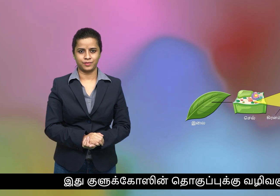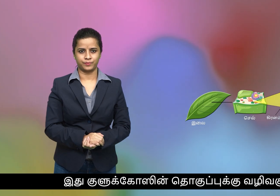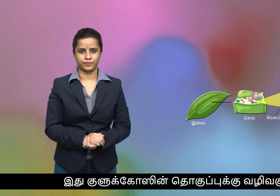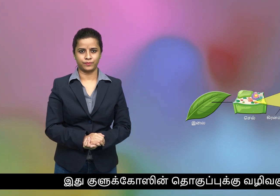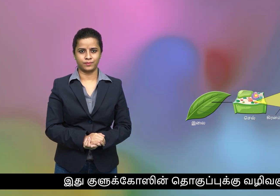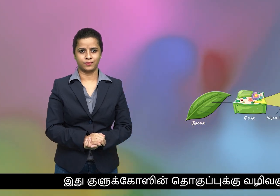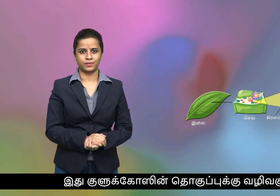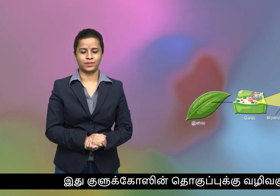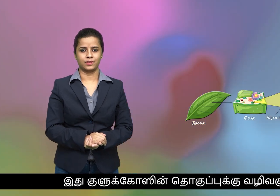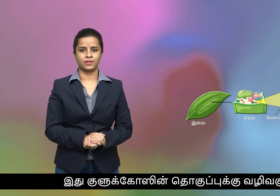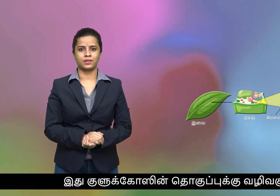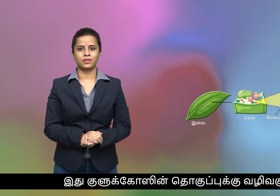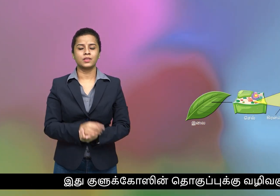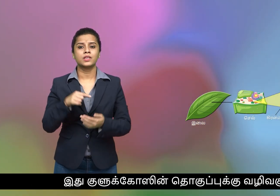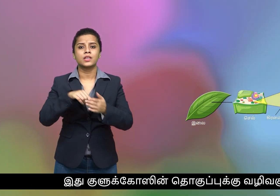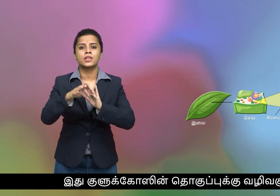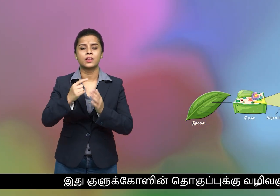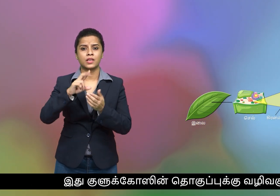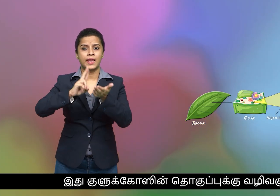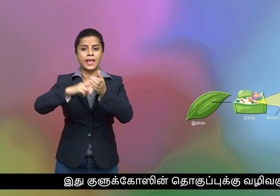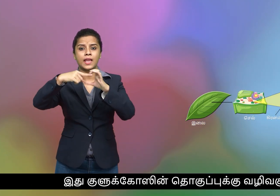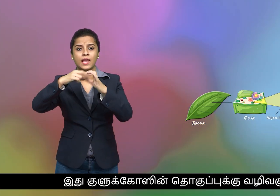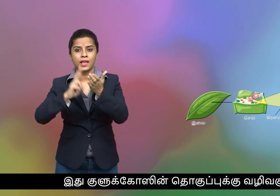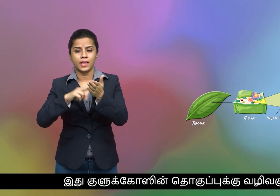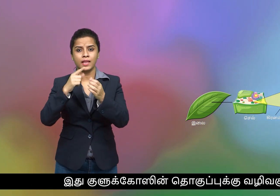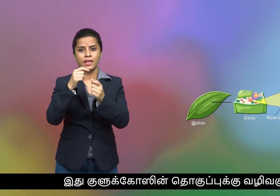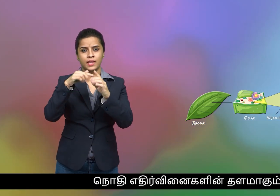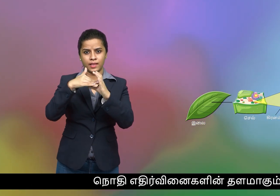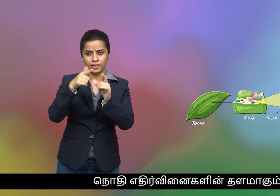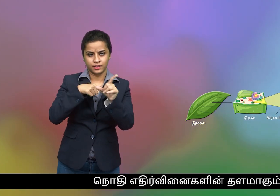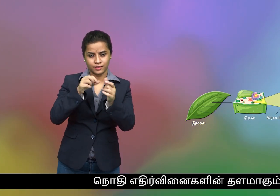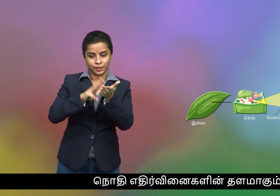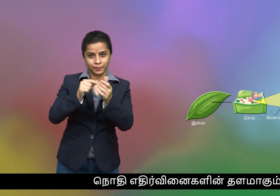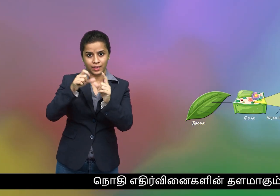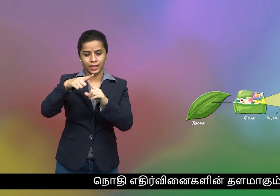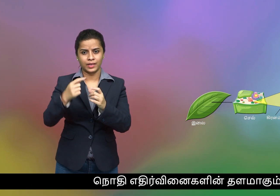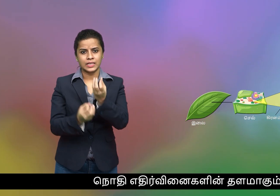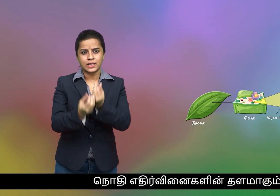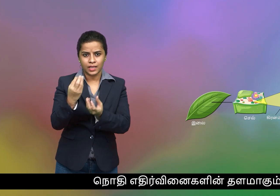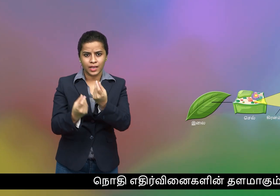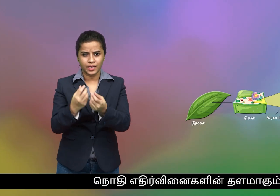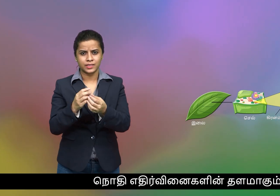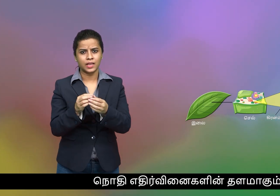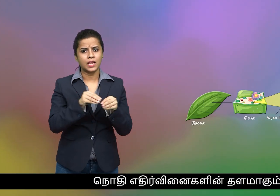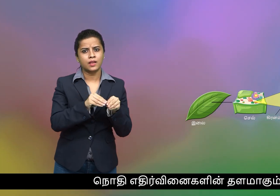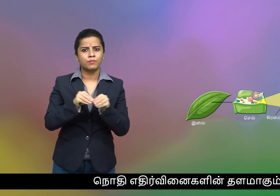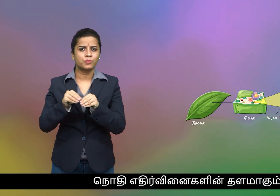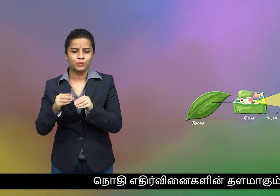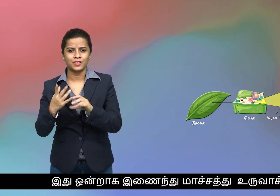இது குளுக்கோஸின் தொகுப்புகளுக்கு வழிவகுக்கும் நொதி எதிர்வினைகளின் தளமாகும்.